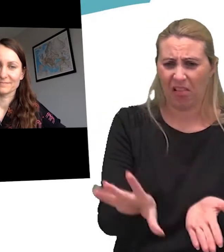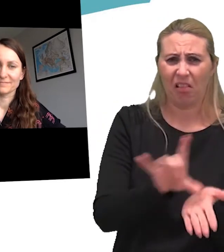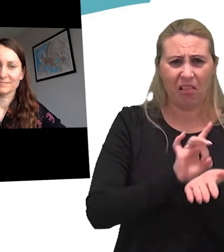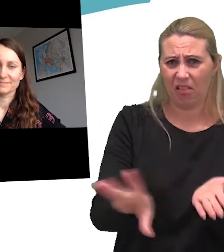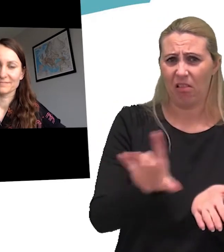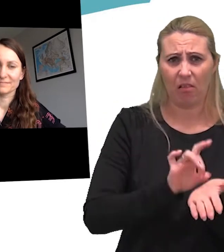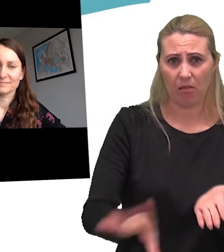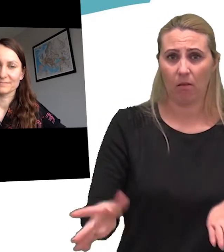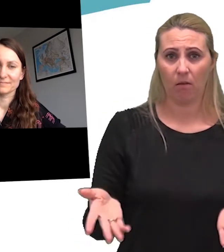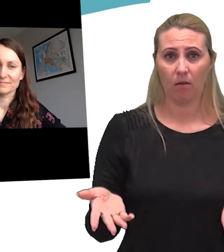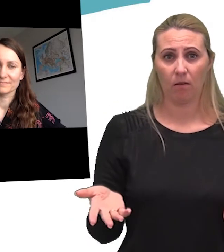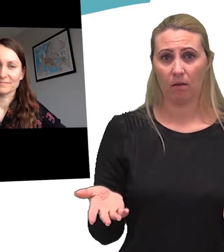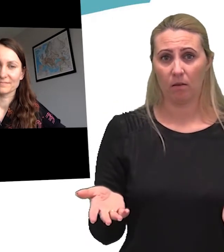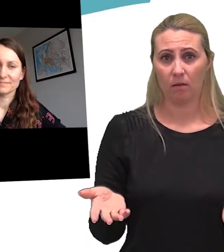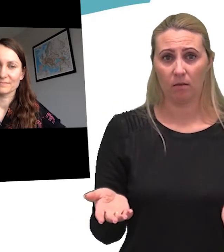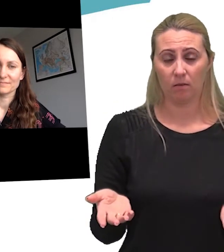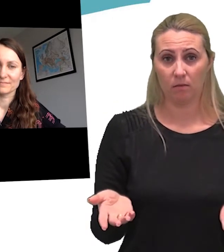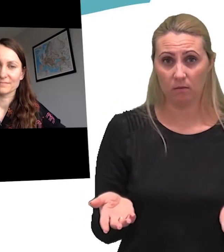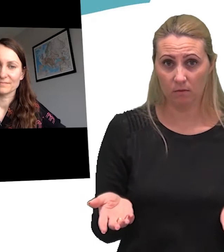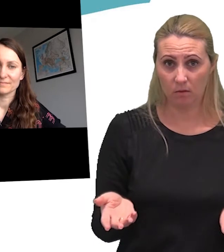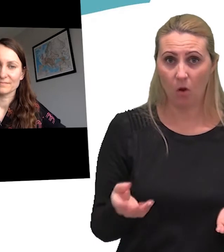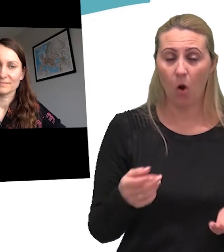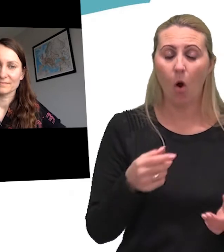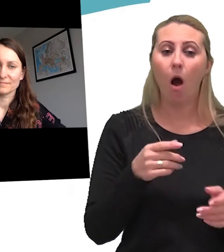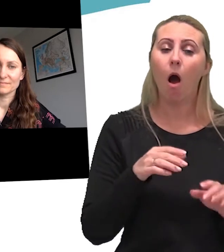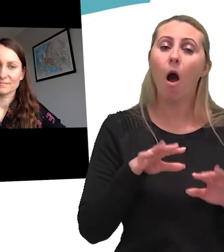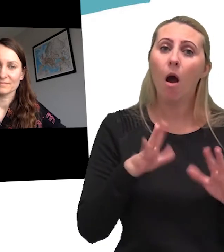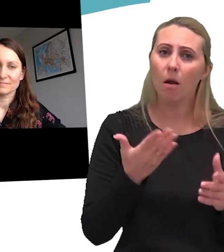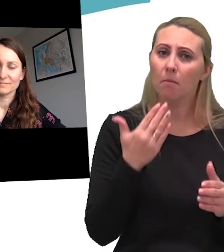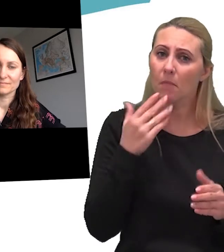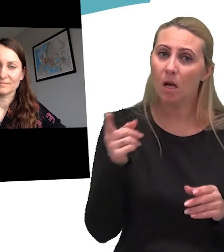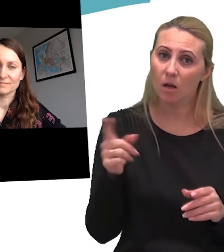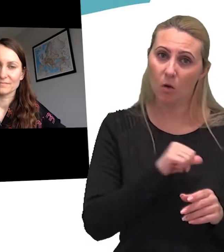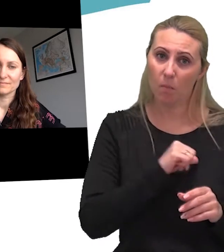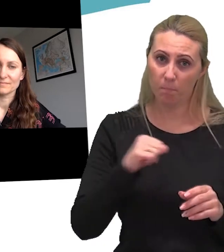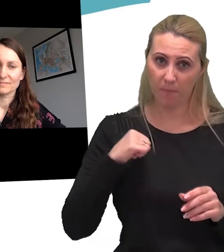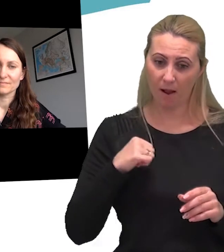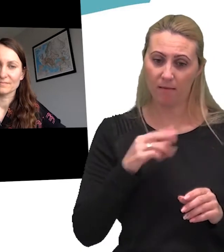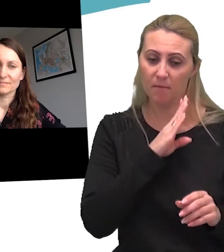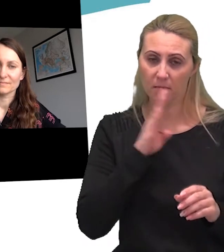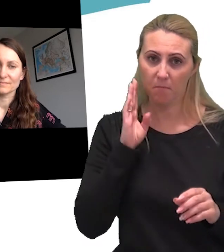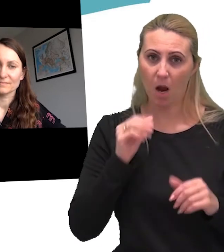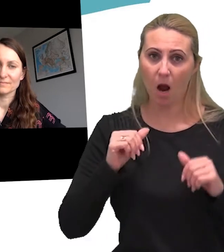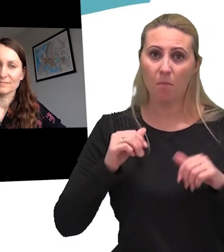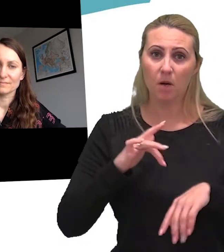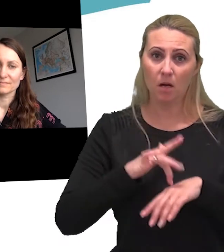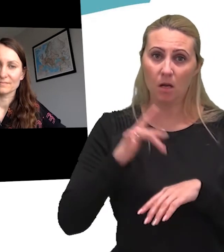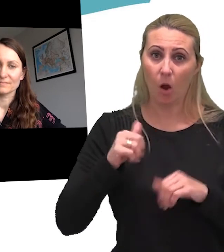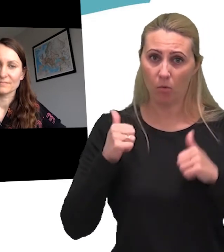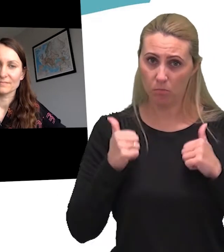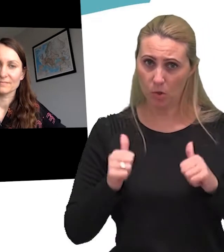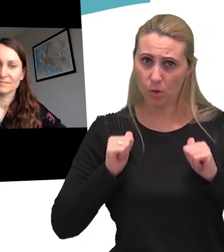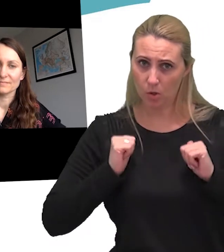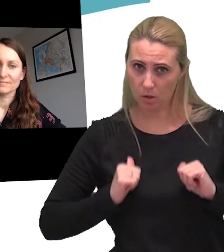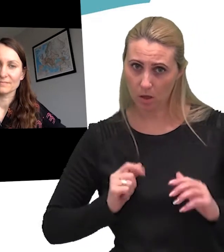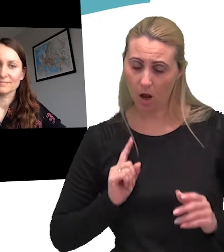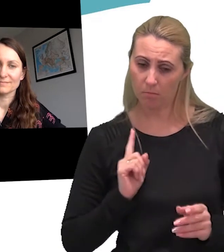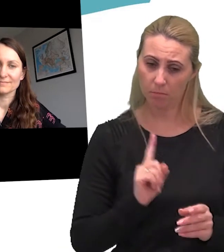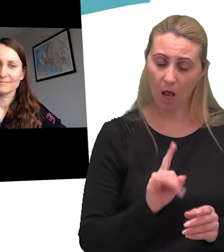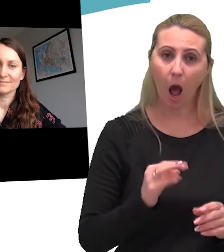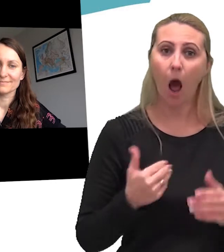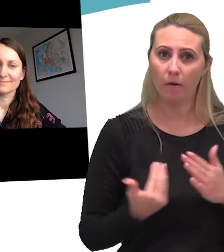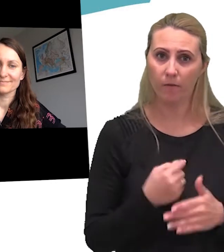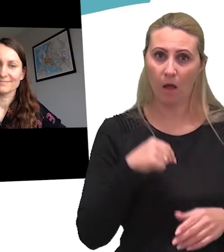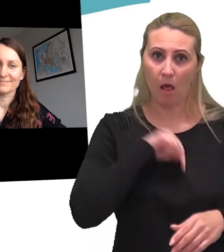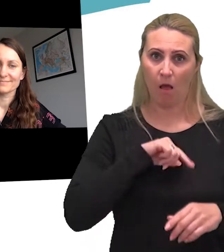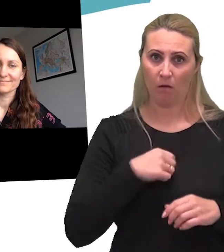ar ne? Tai aš sakau, o kai jūs prieinat prie to vaiko, ar jūs esat rami, ar jau prieinat su baime, kad